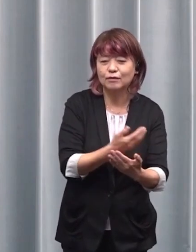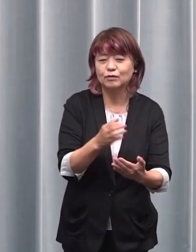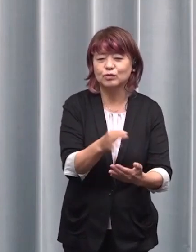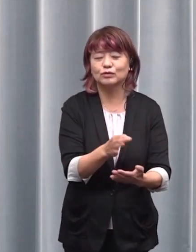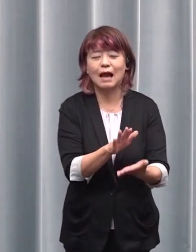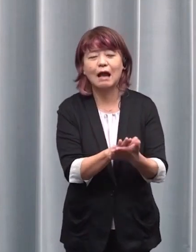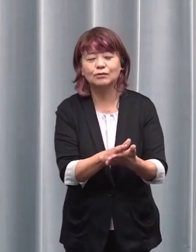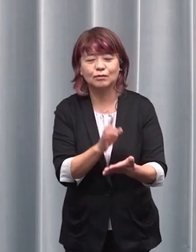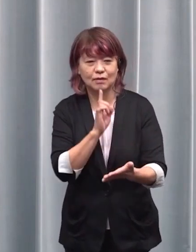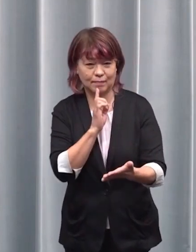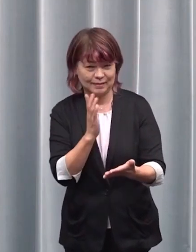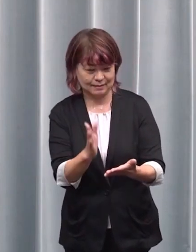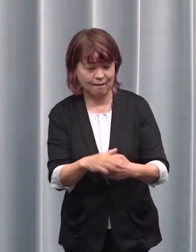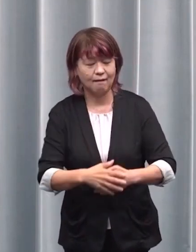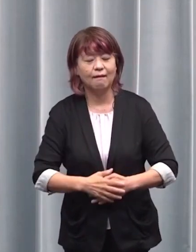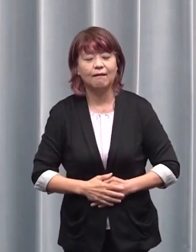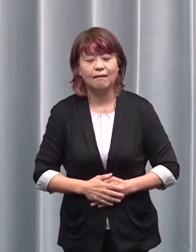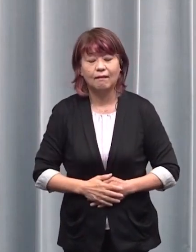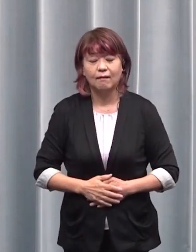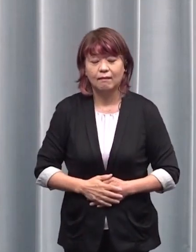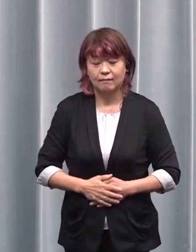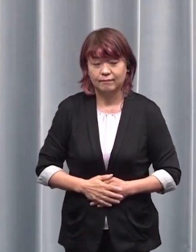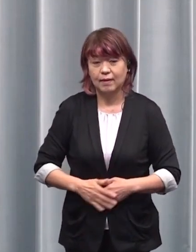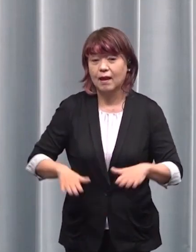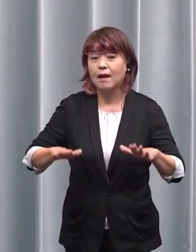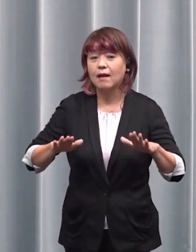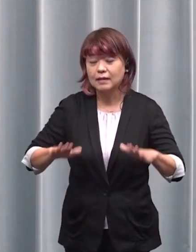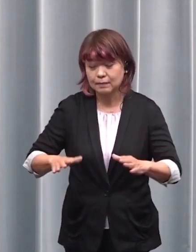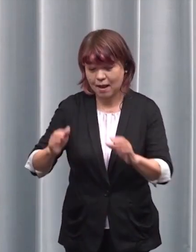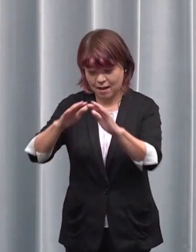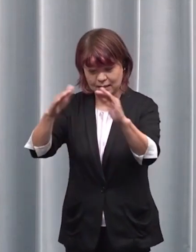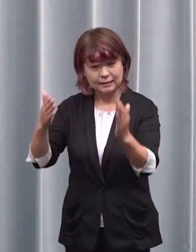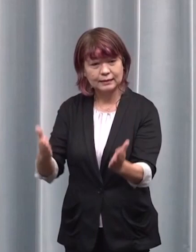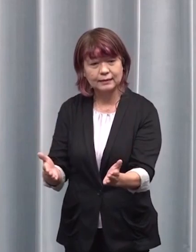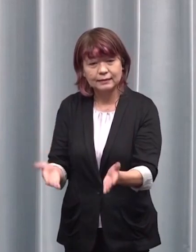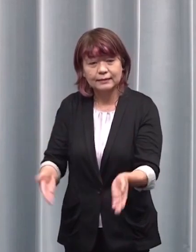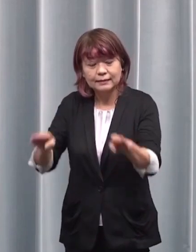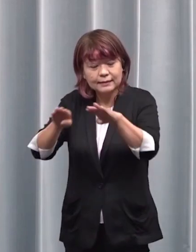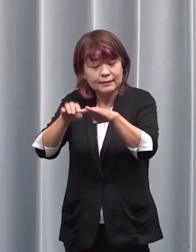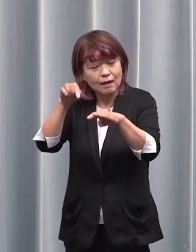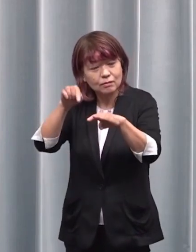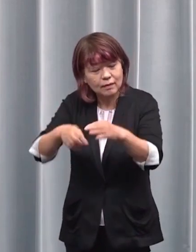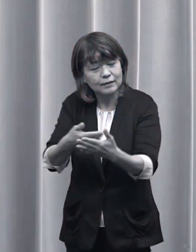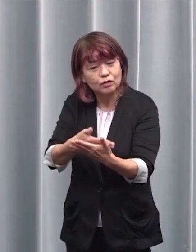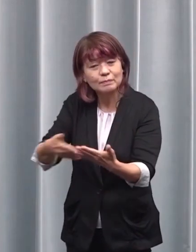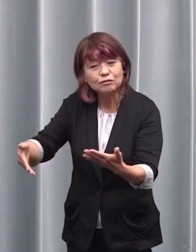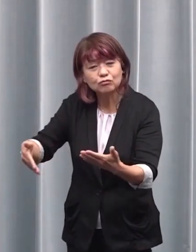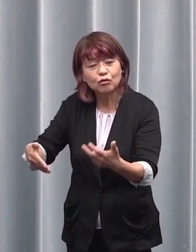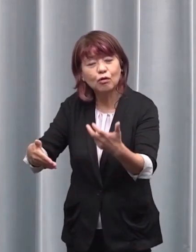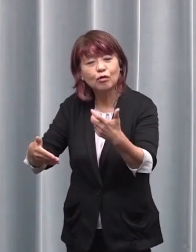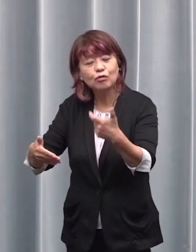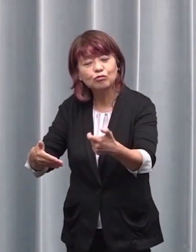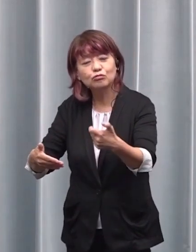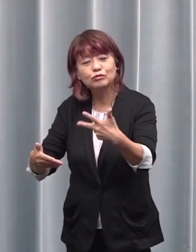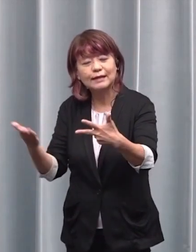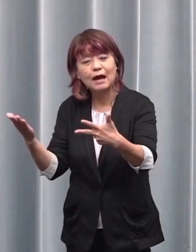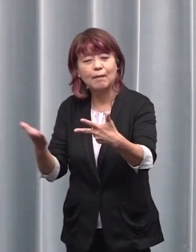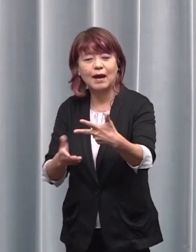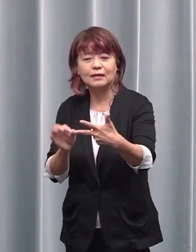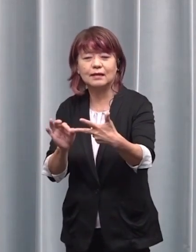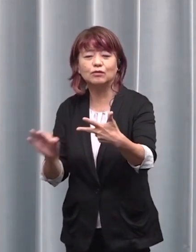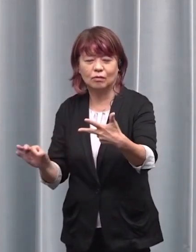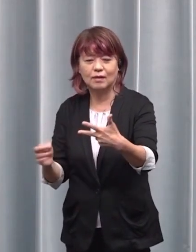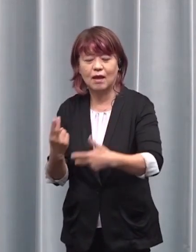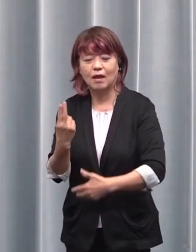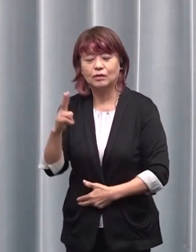ですが、まあ、現状ですね、現在タンクに溜められている水の約7割、まあ、正確には 67% でト